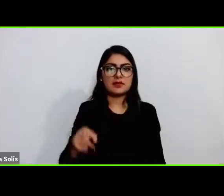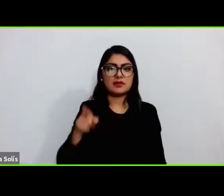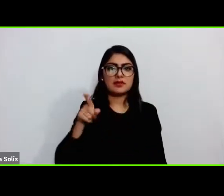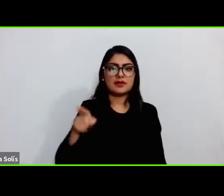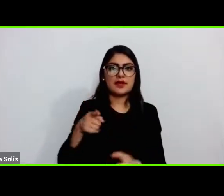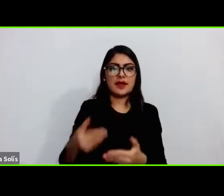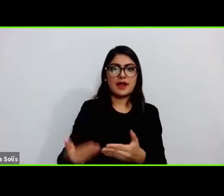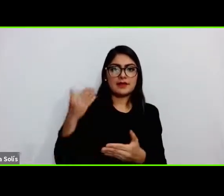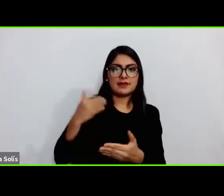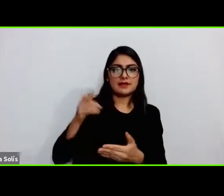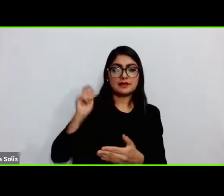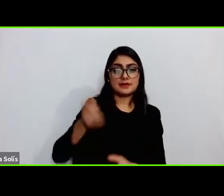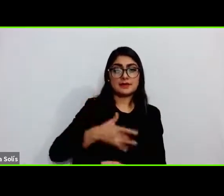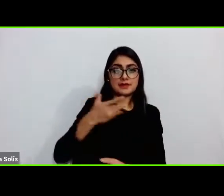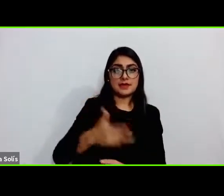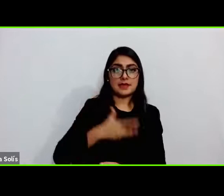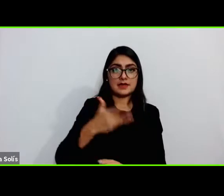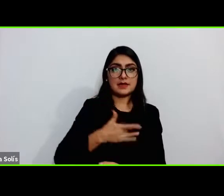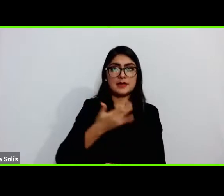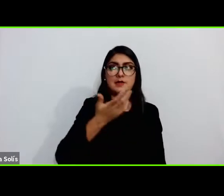una idolatría revolucionaria, es decir,